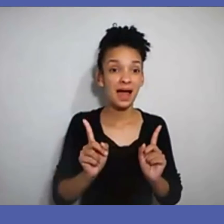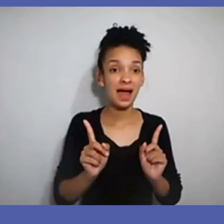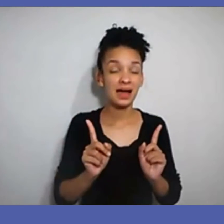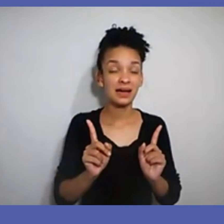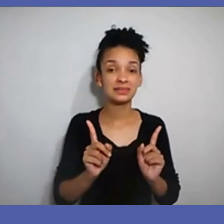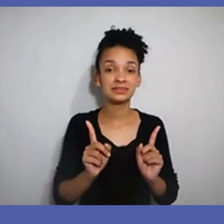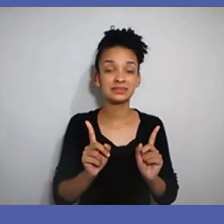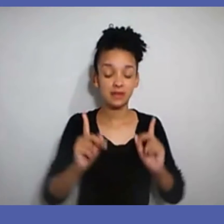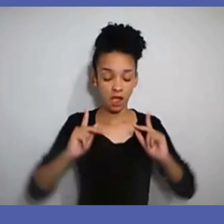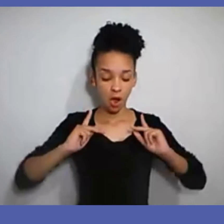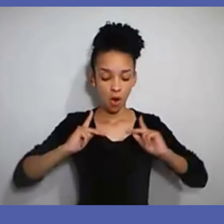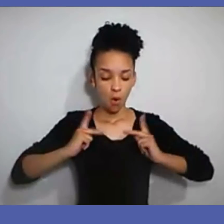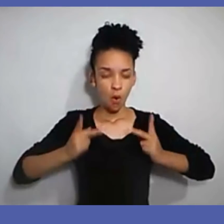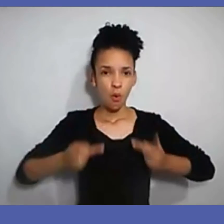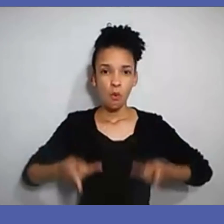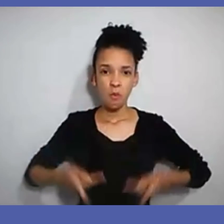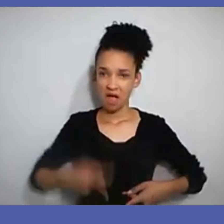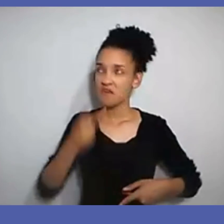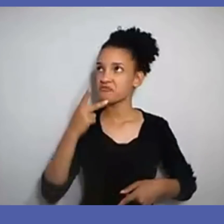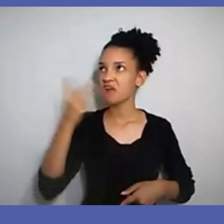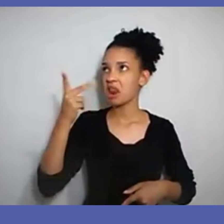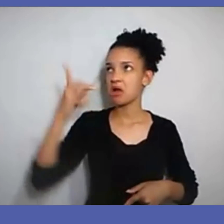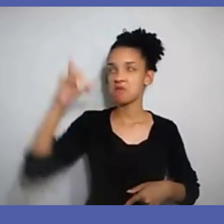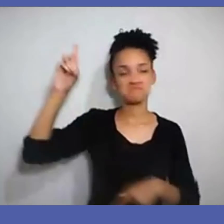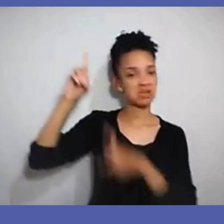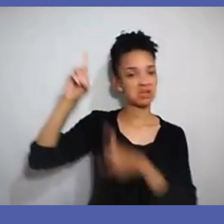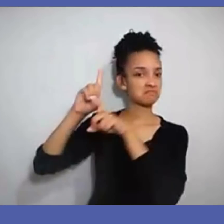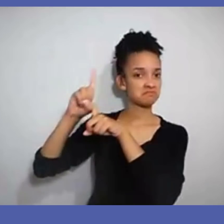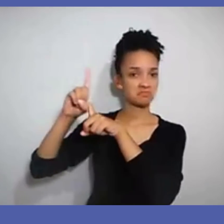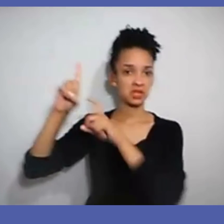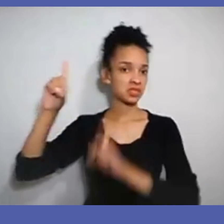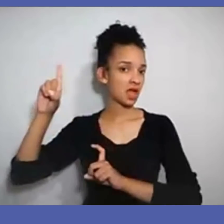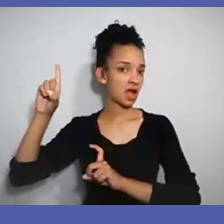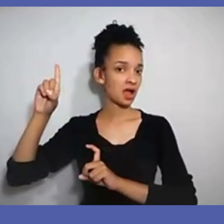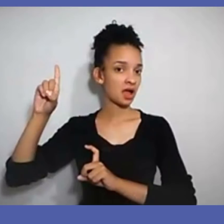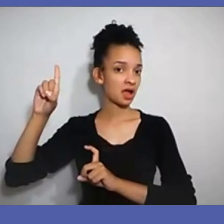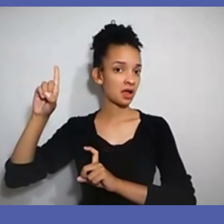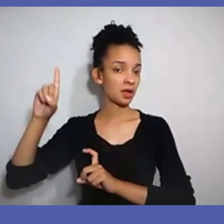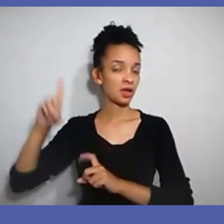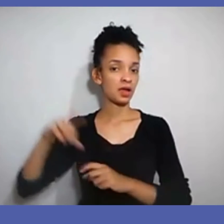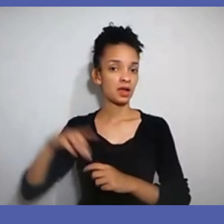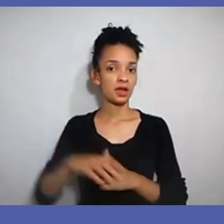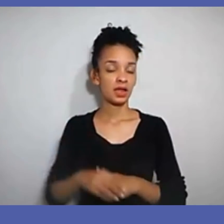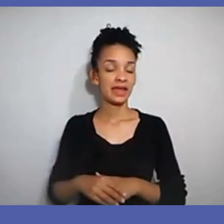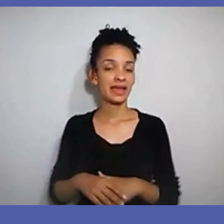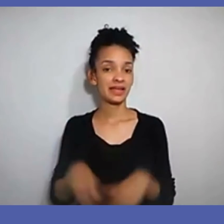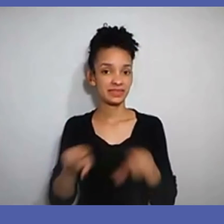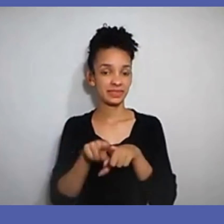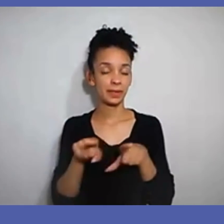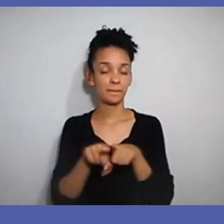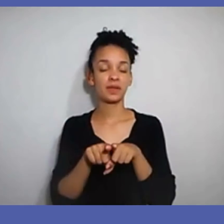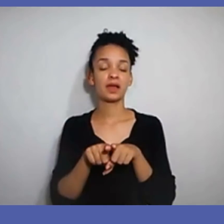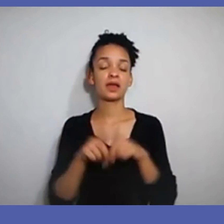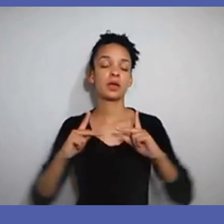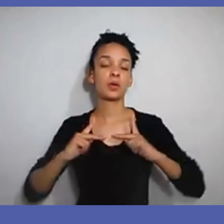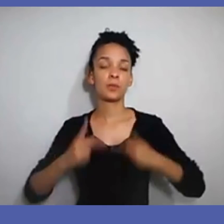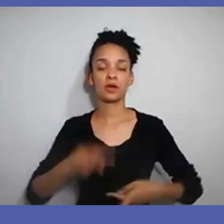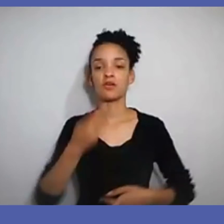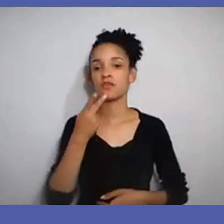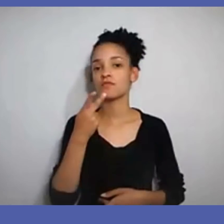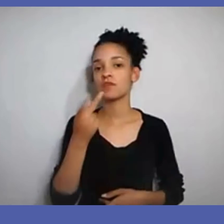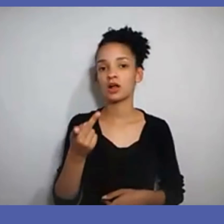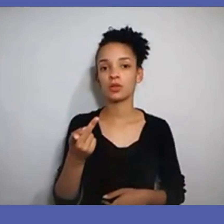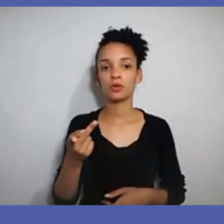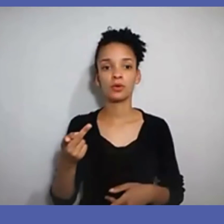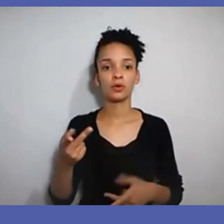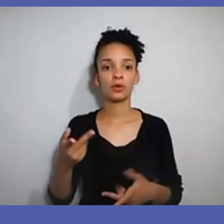homem, como não tem essa força sobrenatural para controlar o clima, controlar a natureza, o